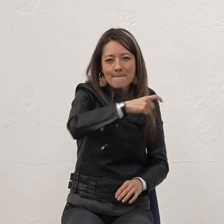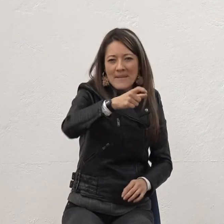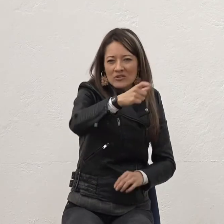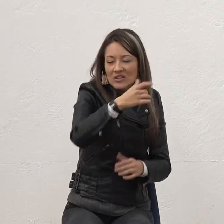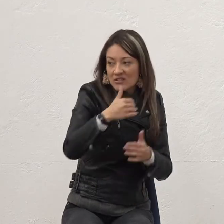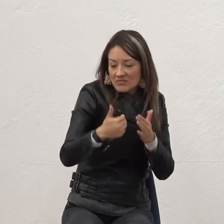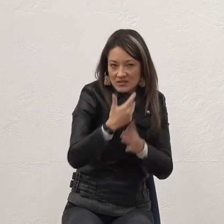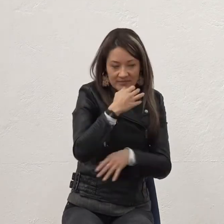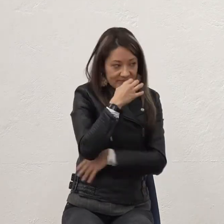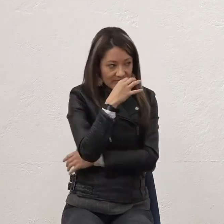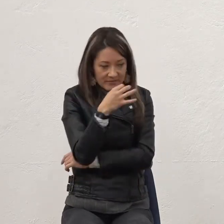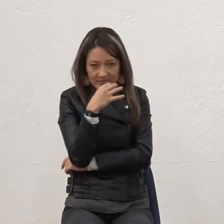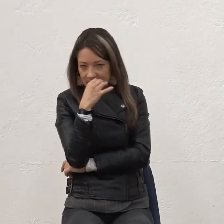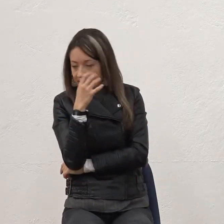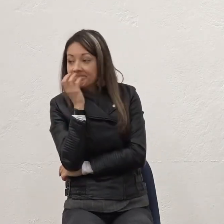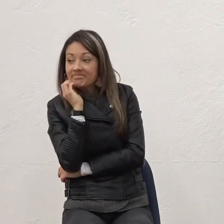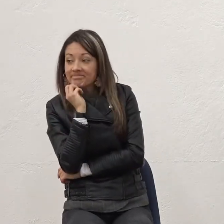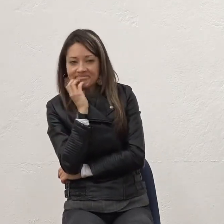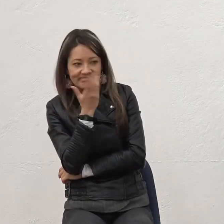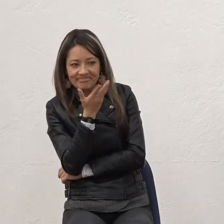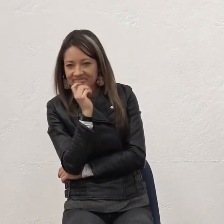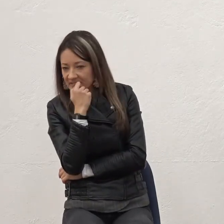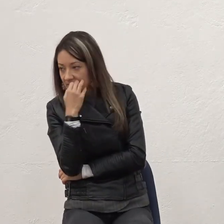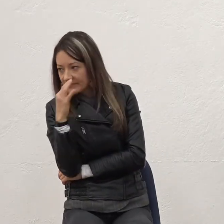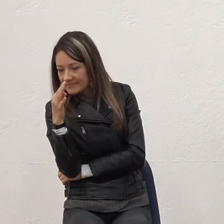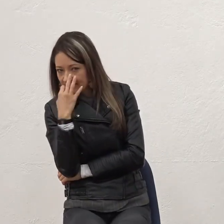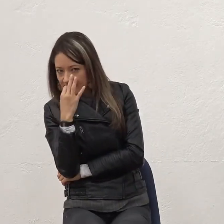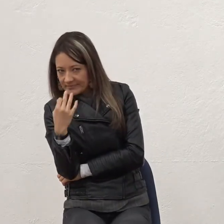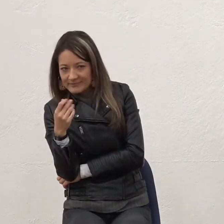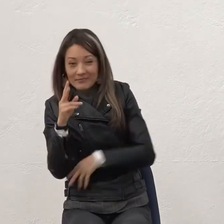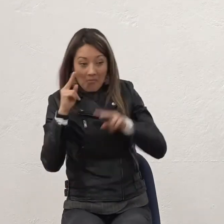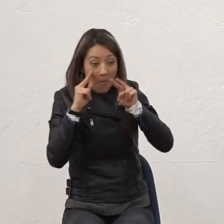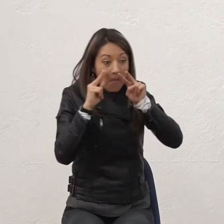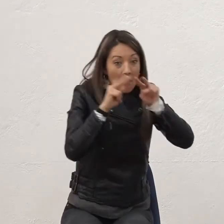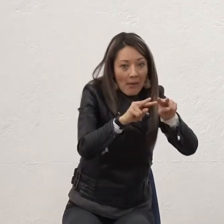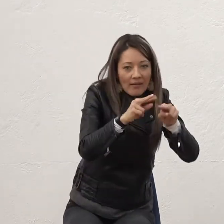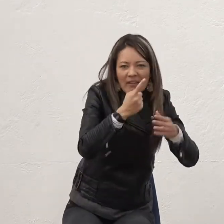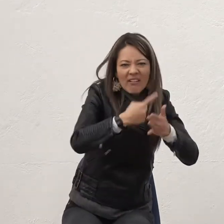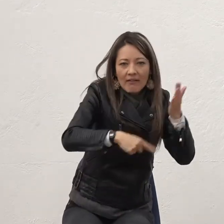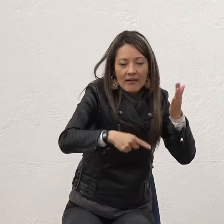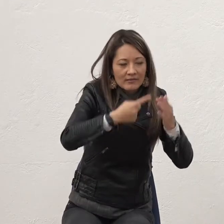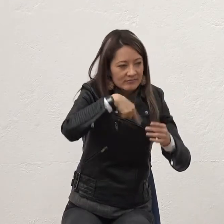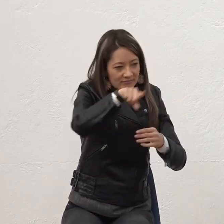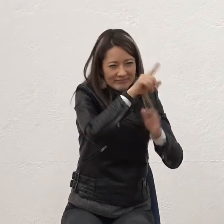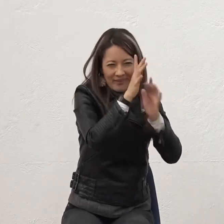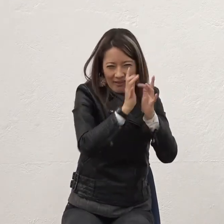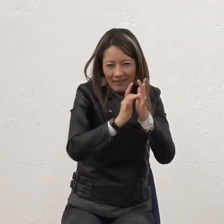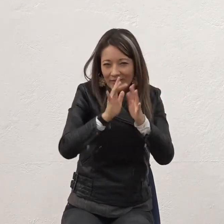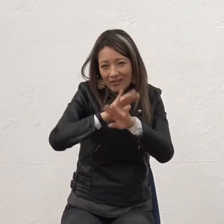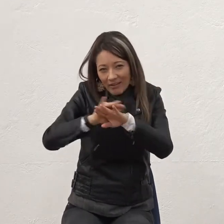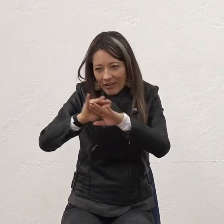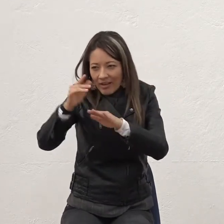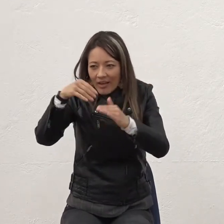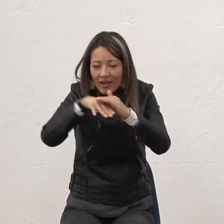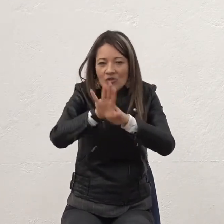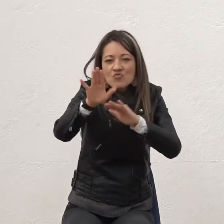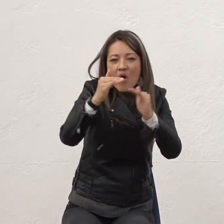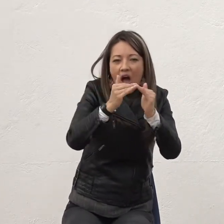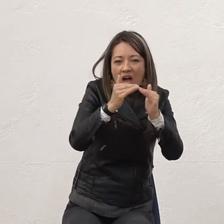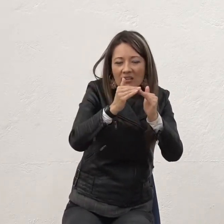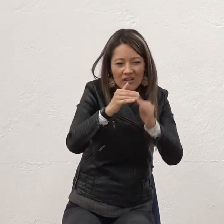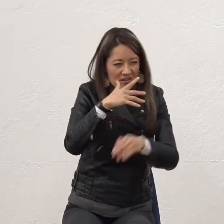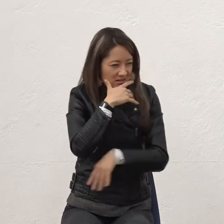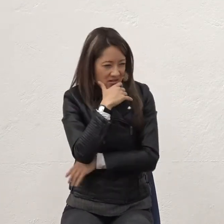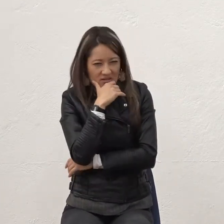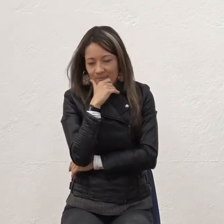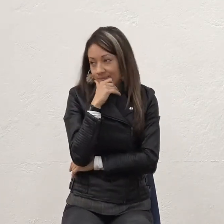murmuraba. Dice, y al ver esto todos murmuraban diciendo que había entrado a posar con un